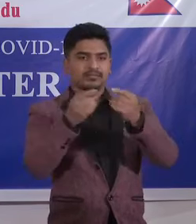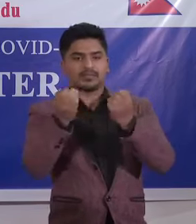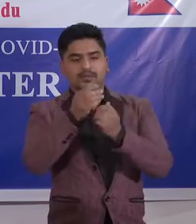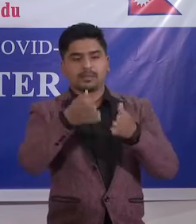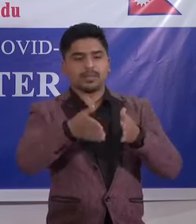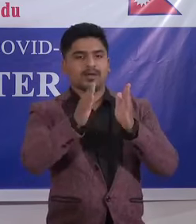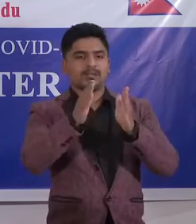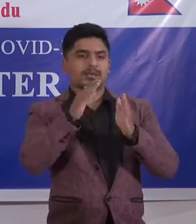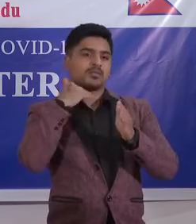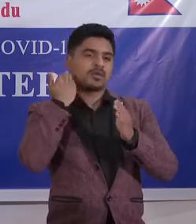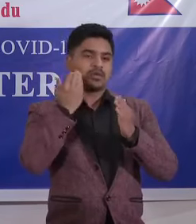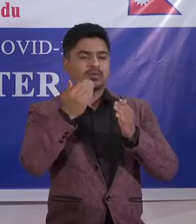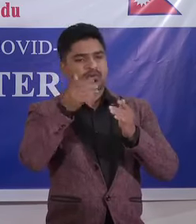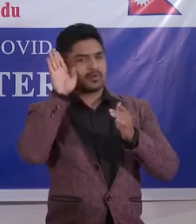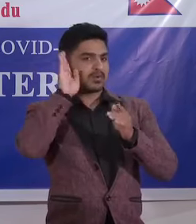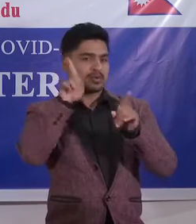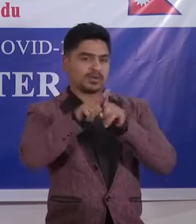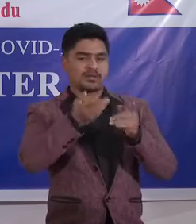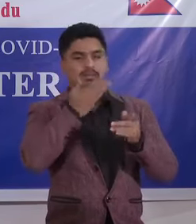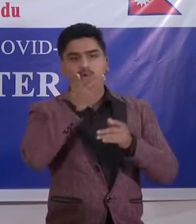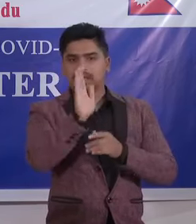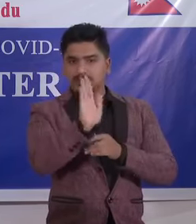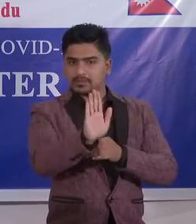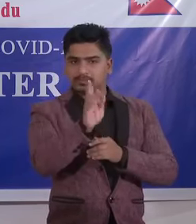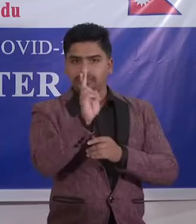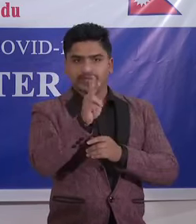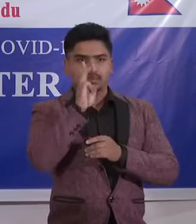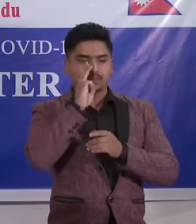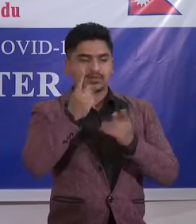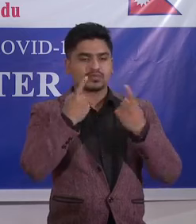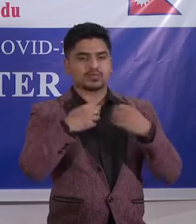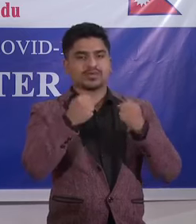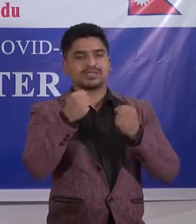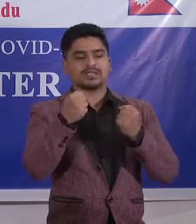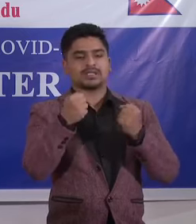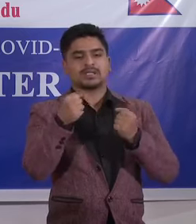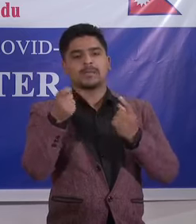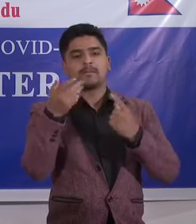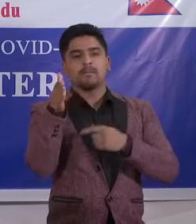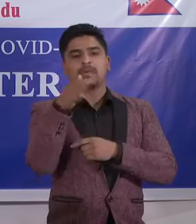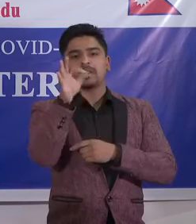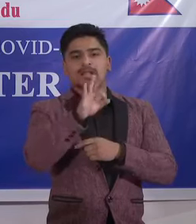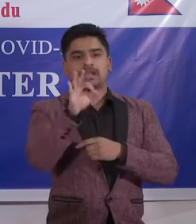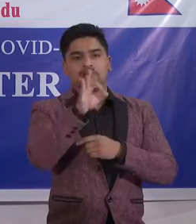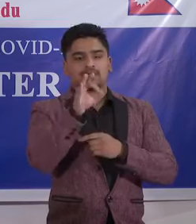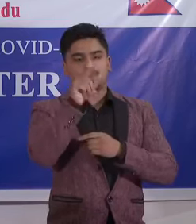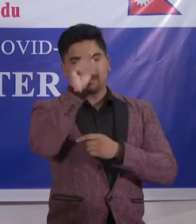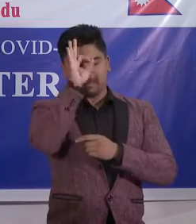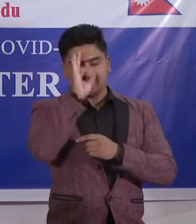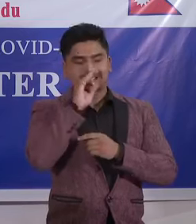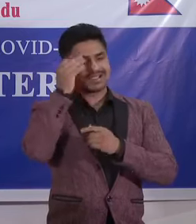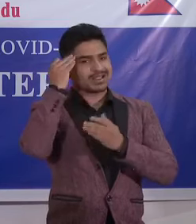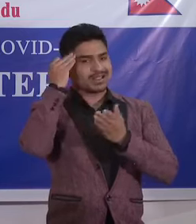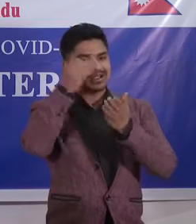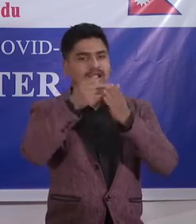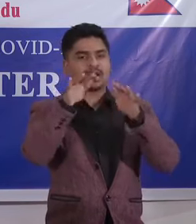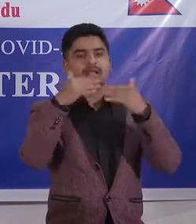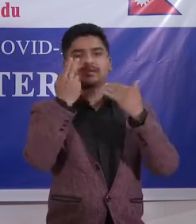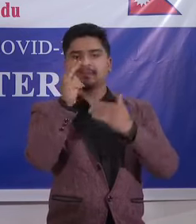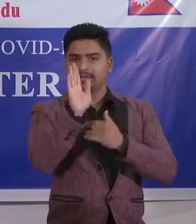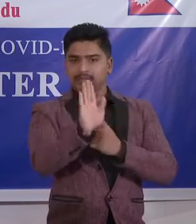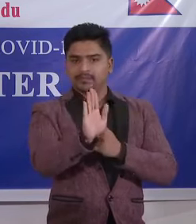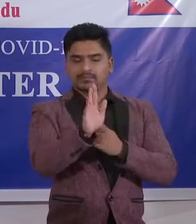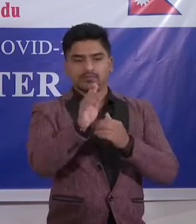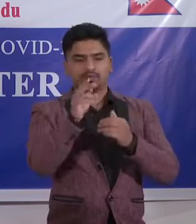चित्कुट खबर अरूमा पनी अमिले पड़े का शाउं। तेसमा यो स्वास्थे तथा जनसंख्या मंत्रा लाएको विशेस त्याना करशन भायको छा रो यो